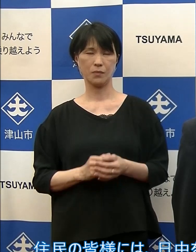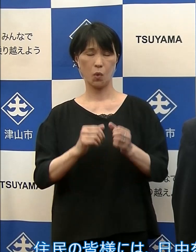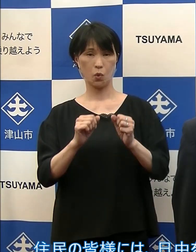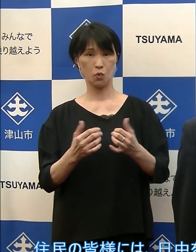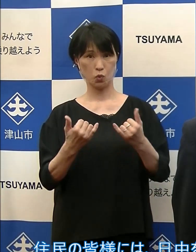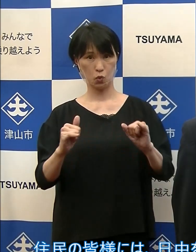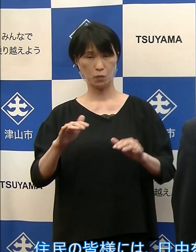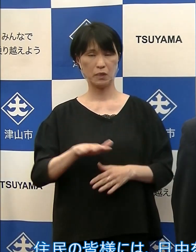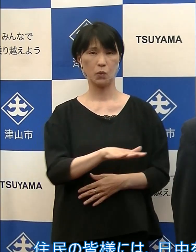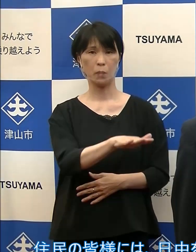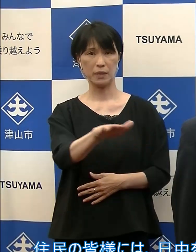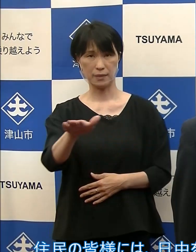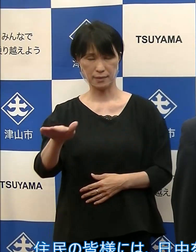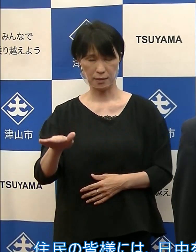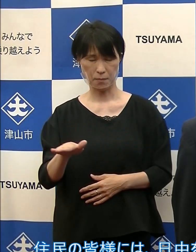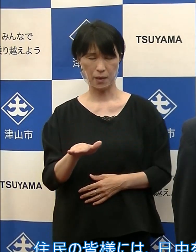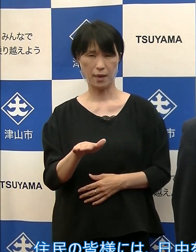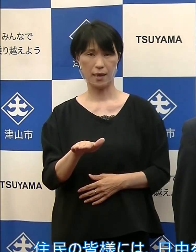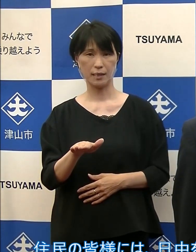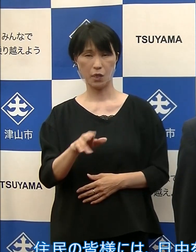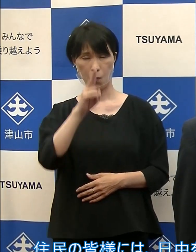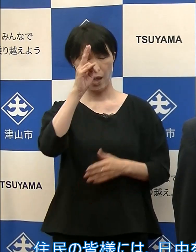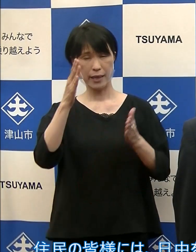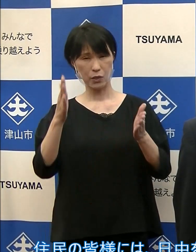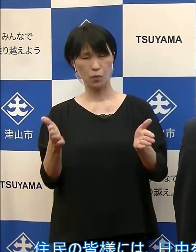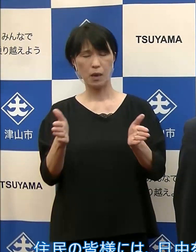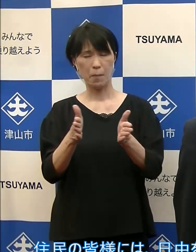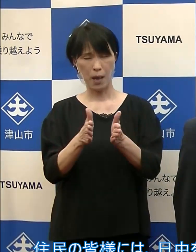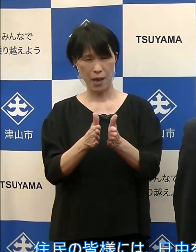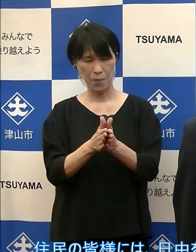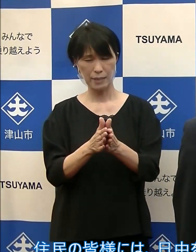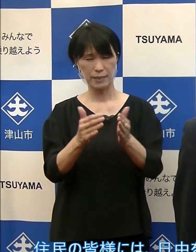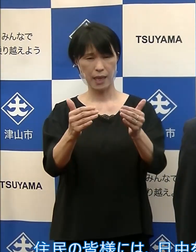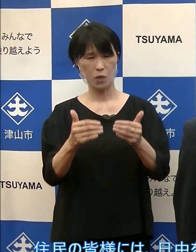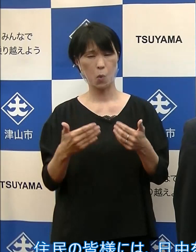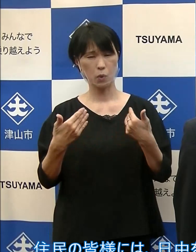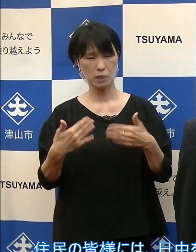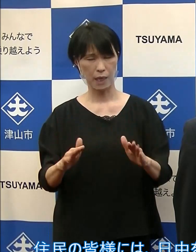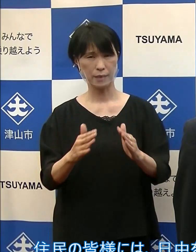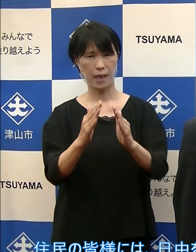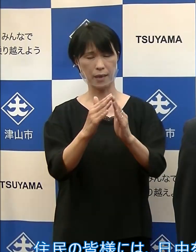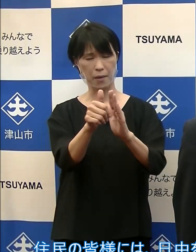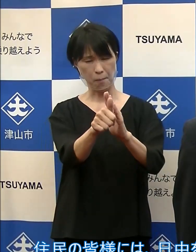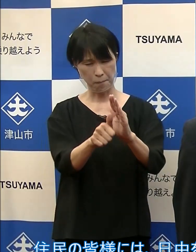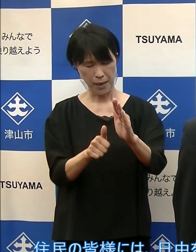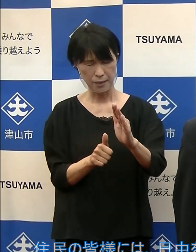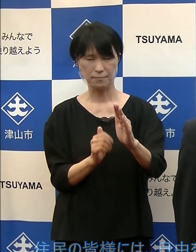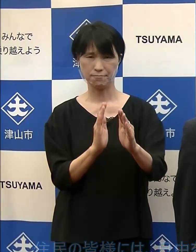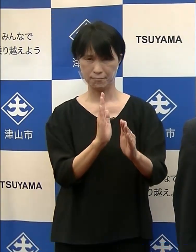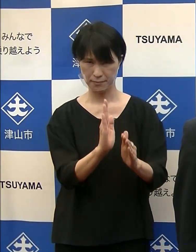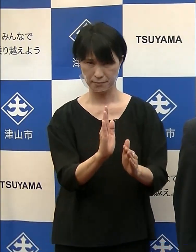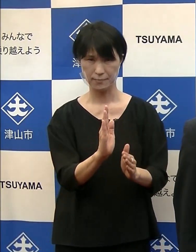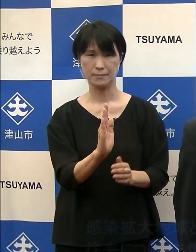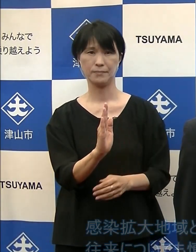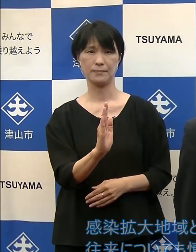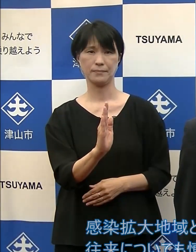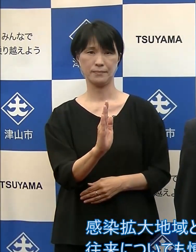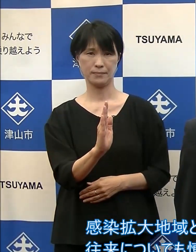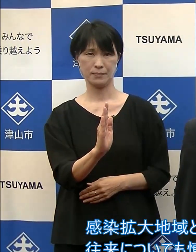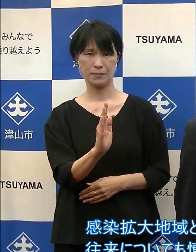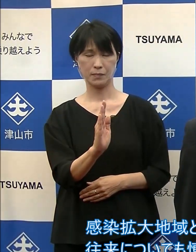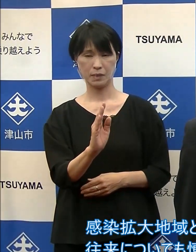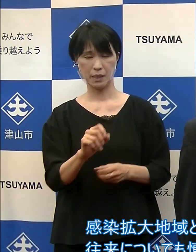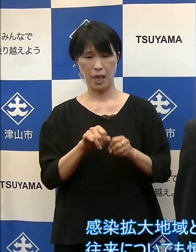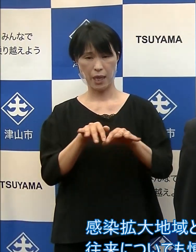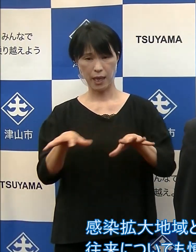住民の皆様には日中を含め不要不急の外出は自粛いただき、感